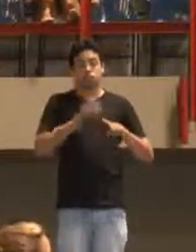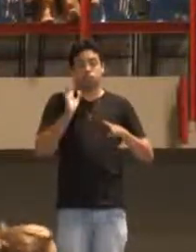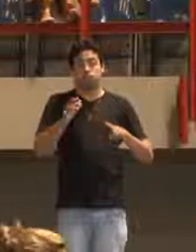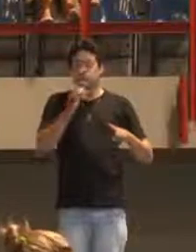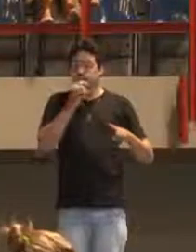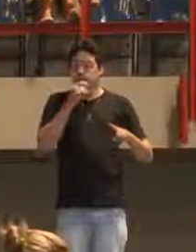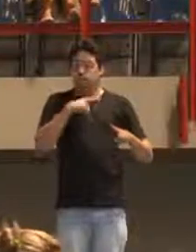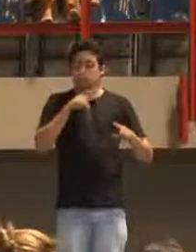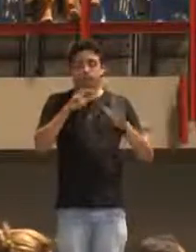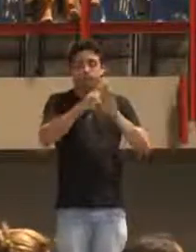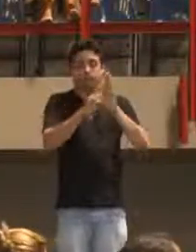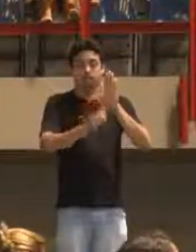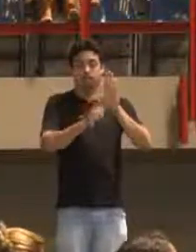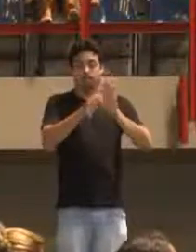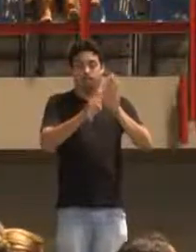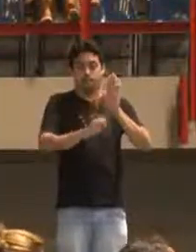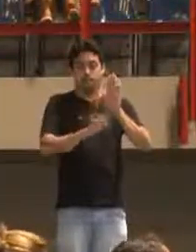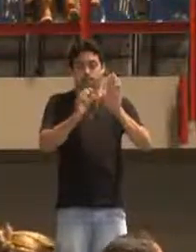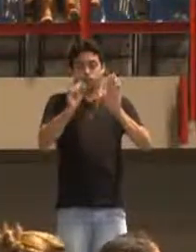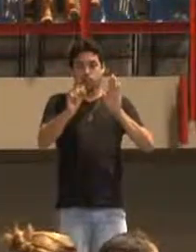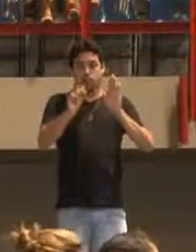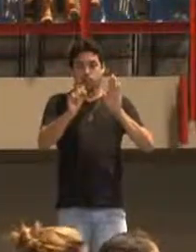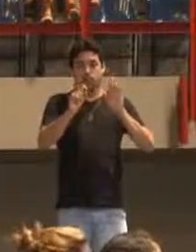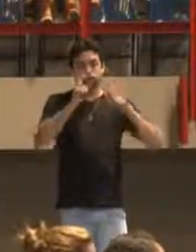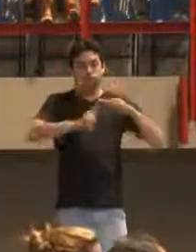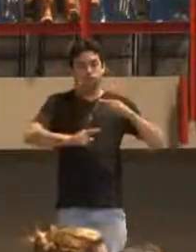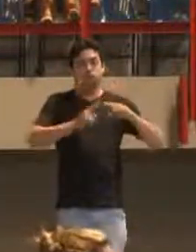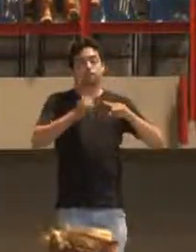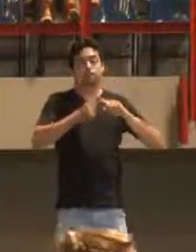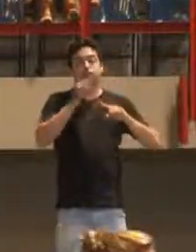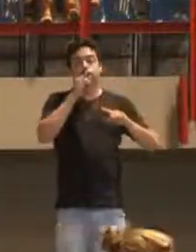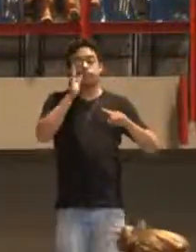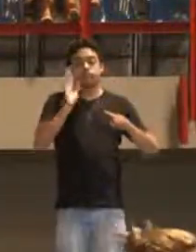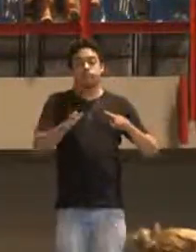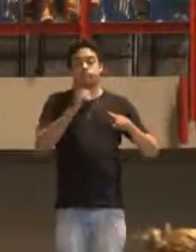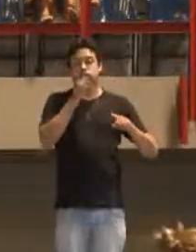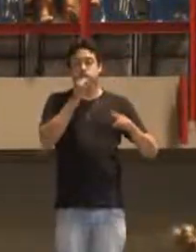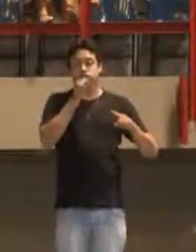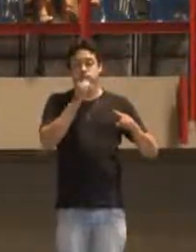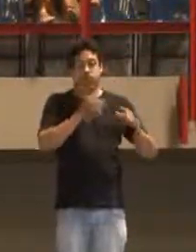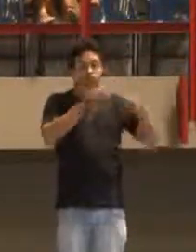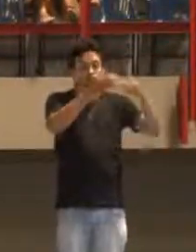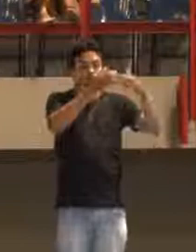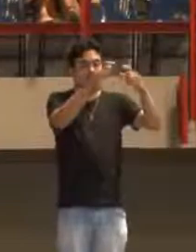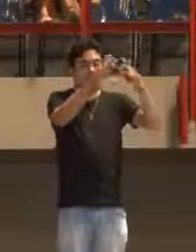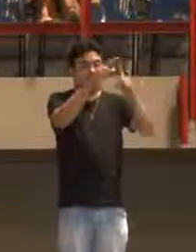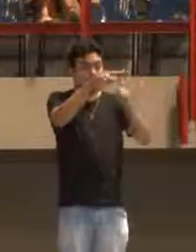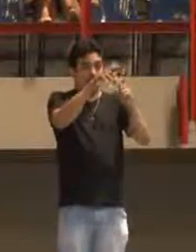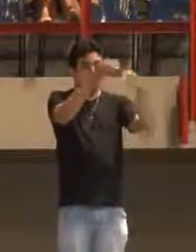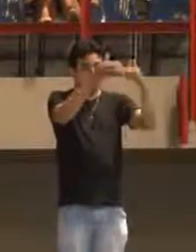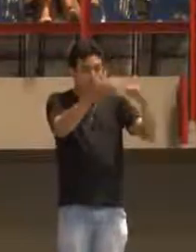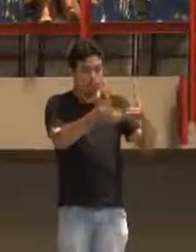diz que tem uma restrição. Por exemplo, se o fundo da garrafa for cinza,